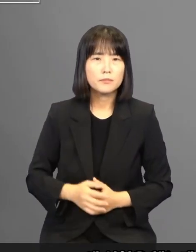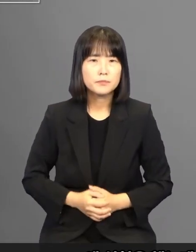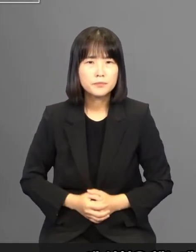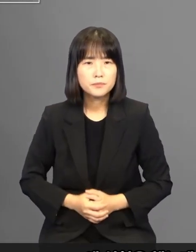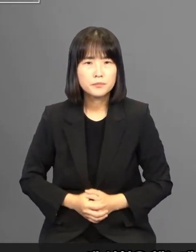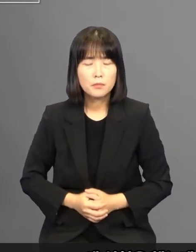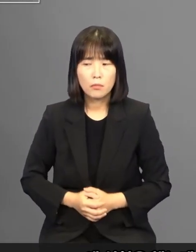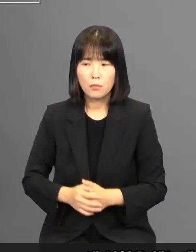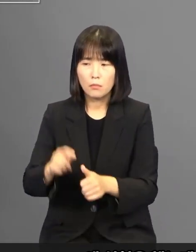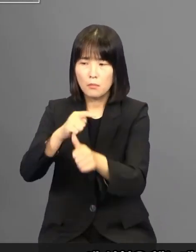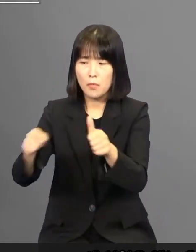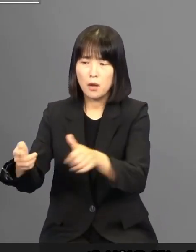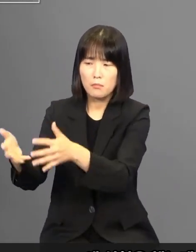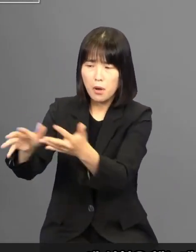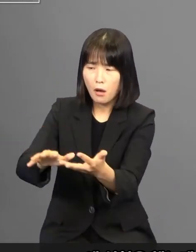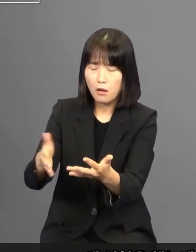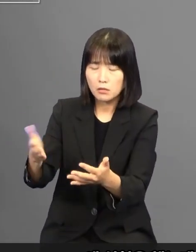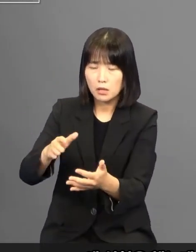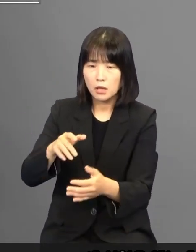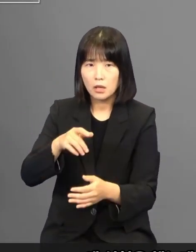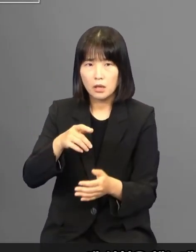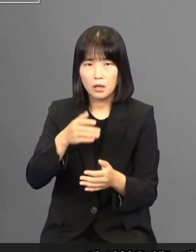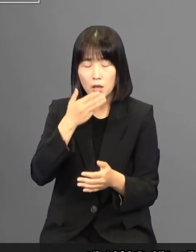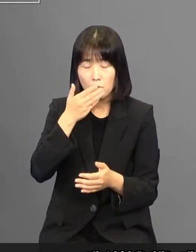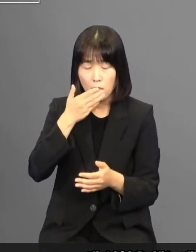왜 처형을 했는데 흉년이 끝나지 않는 것인가?